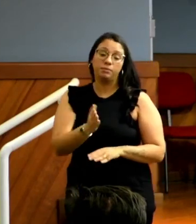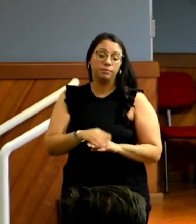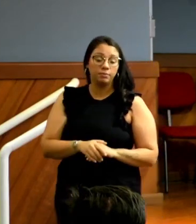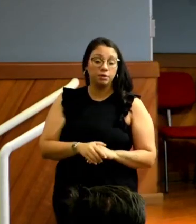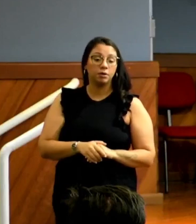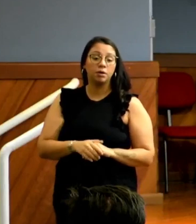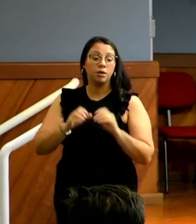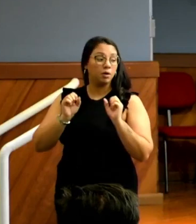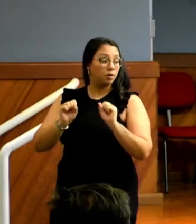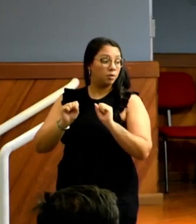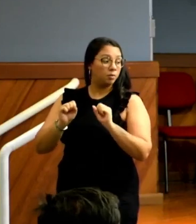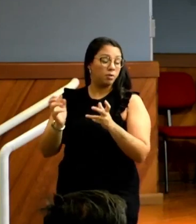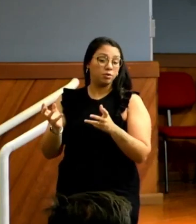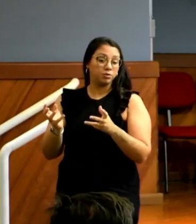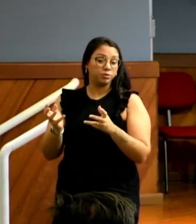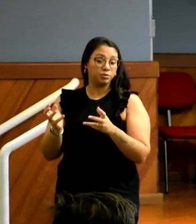você entrar lá